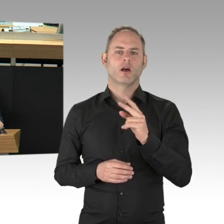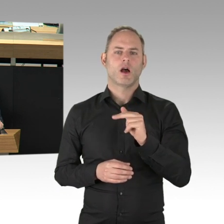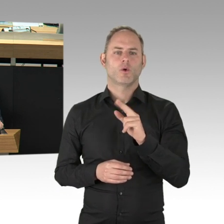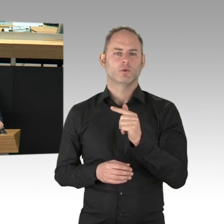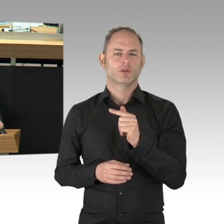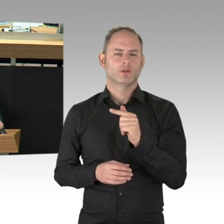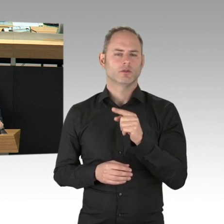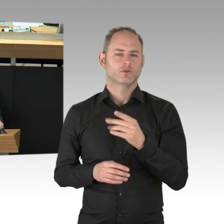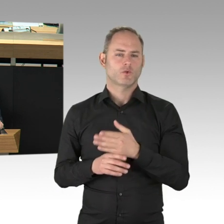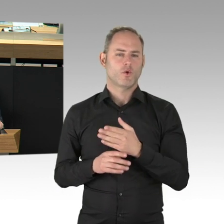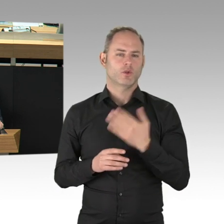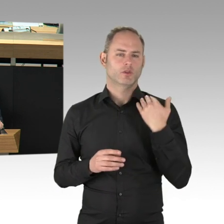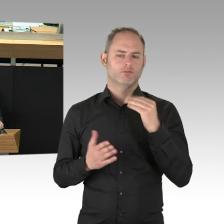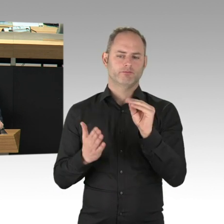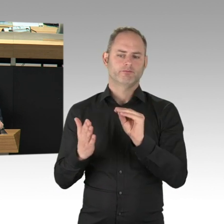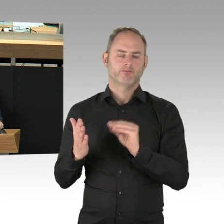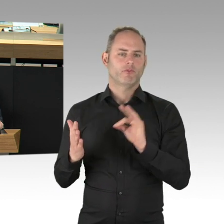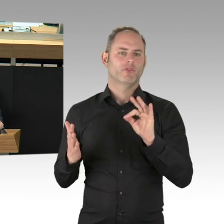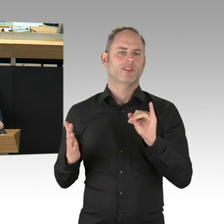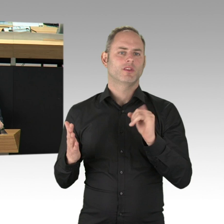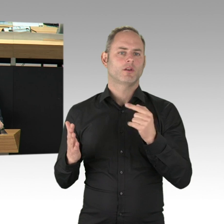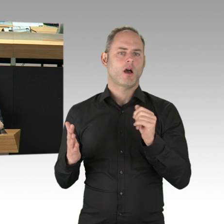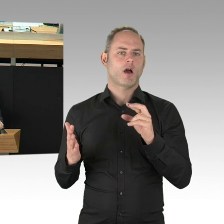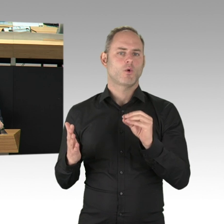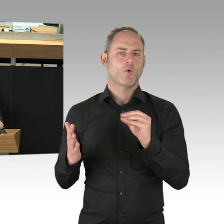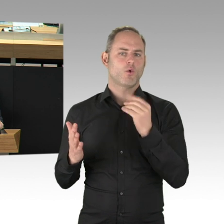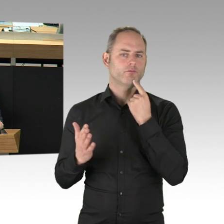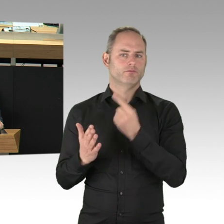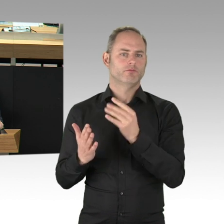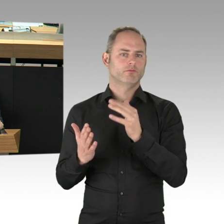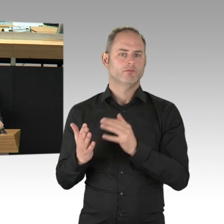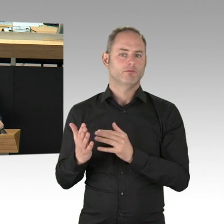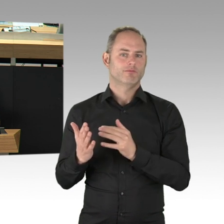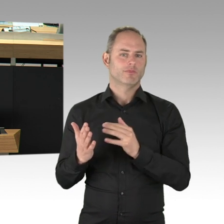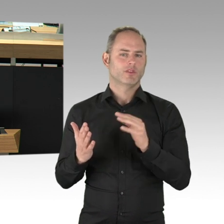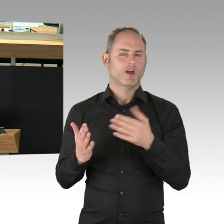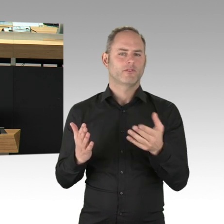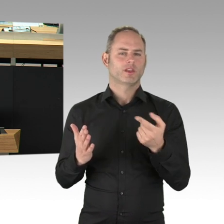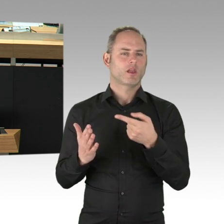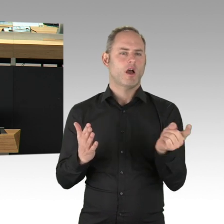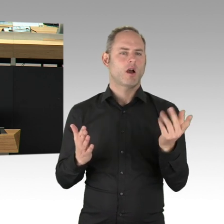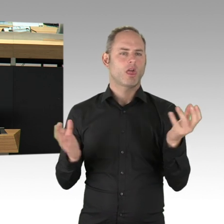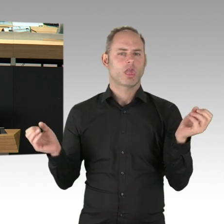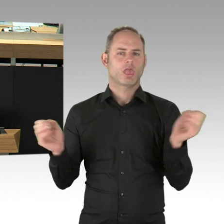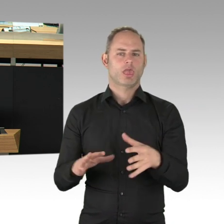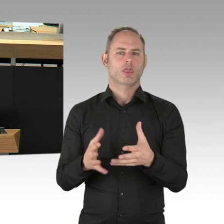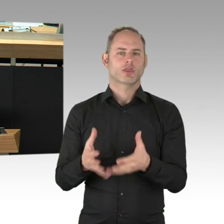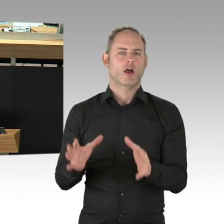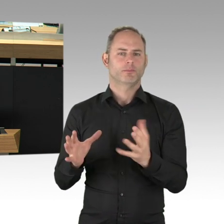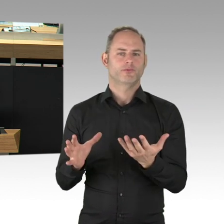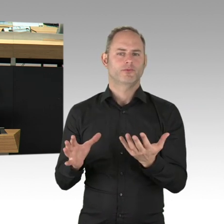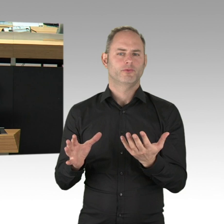dich bestrafen. Das hat nichts mit der Sprache des Rechtsextremismus zu tun. Das ist die Rhetorik der